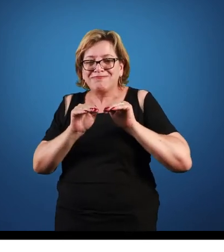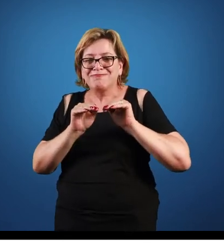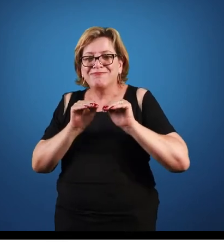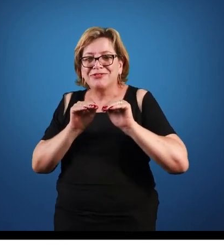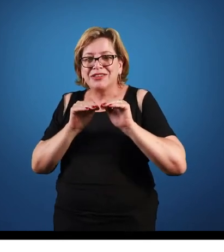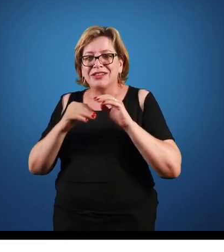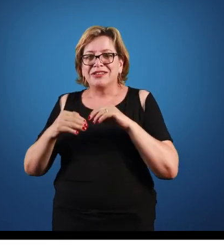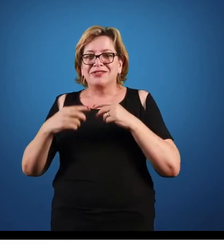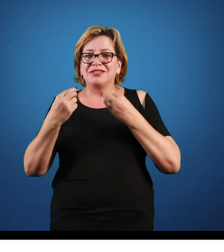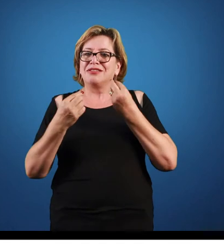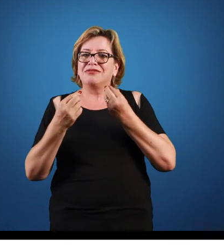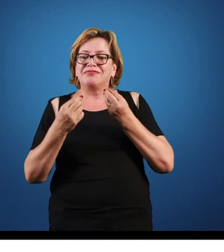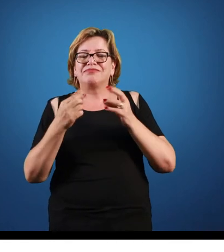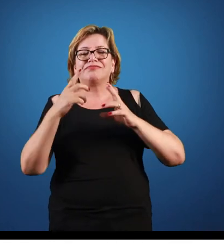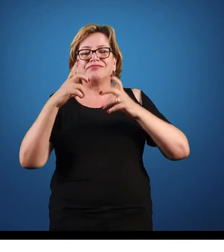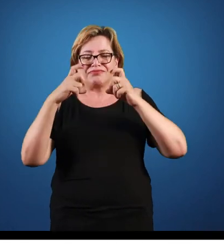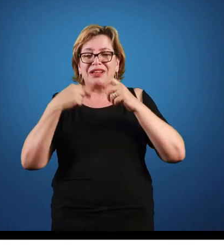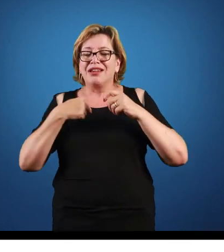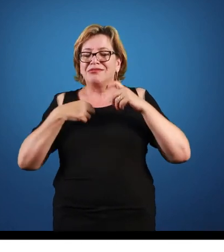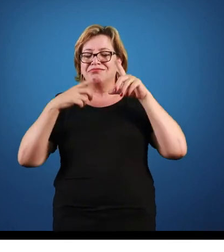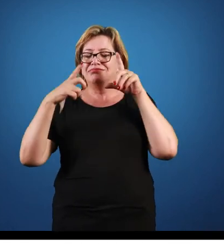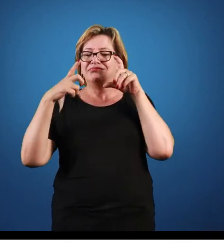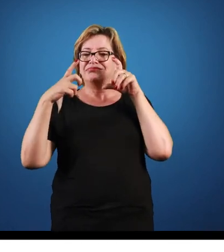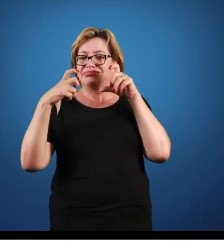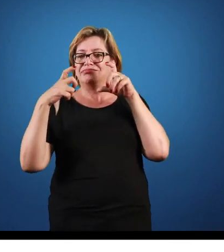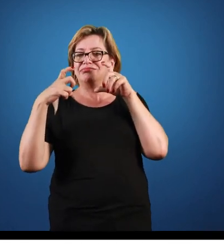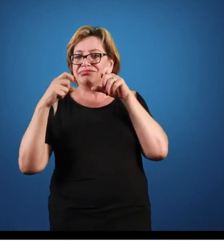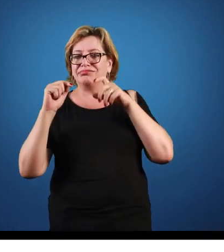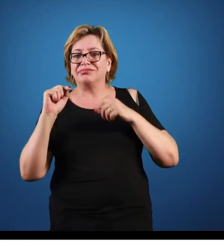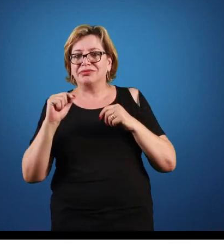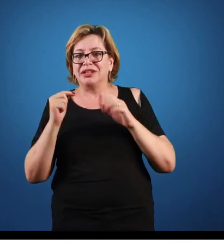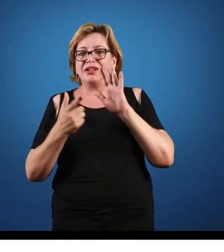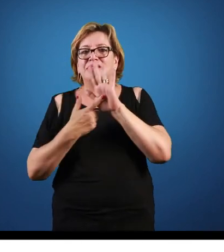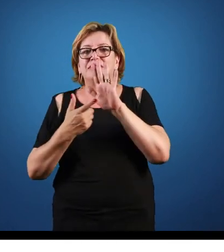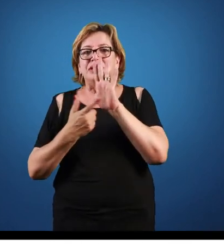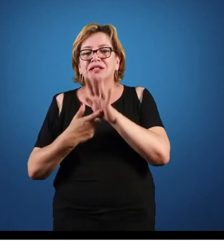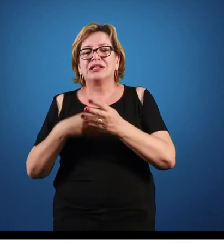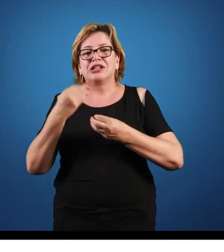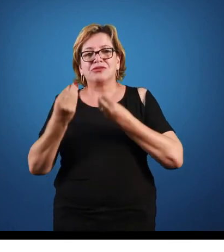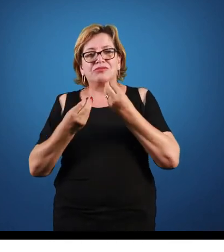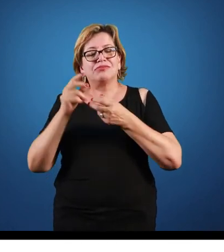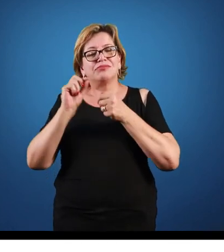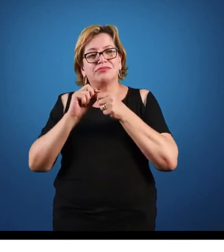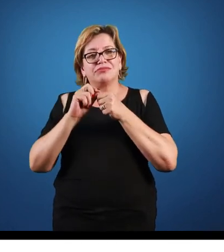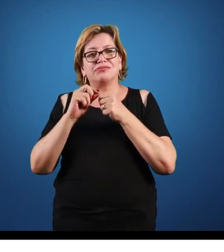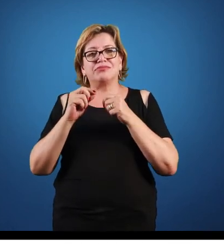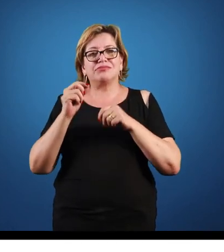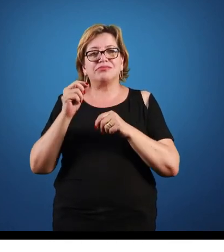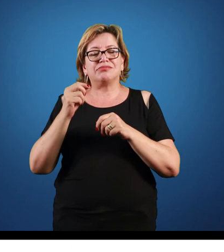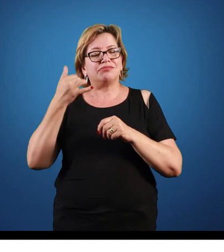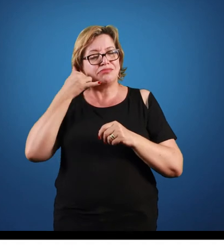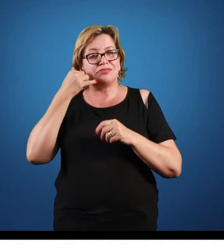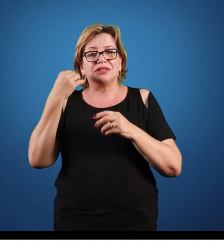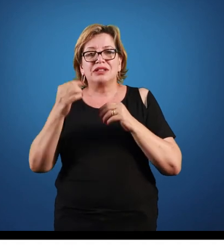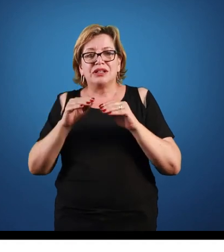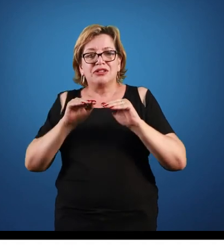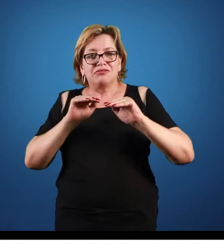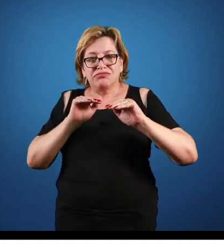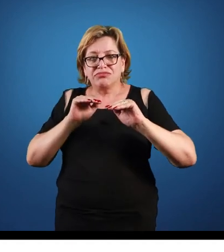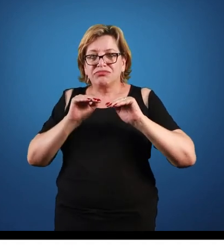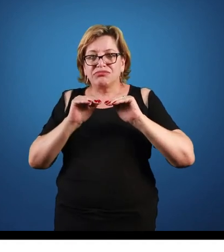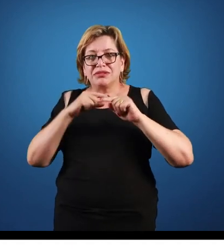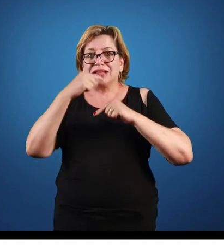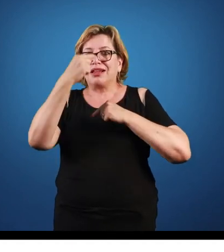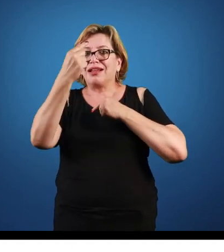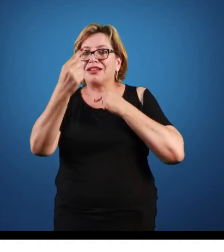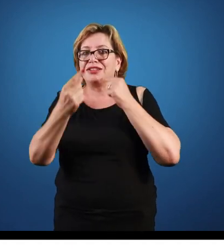tirar fotografias com a com o celular para mostrar pra vocês que realmente dá pra fazer o celular ele vai movimentar o boneco e no final a gente